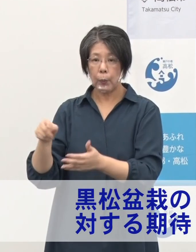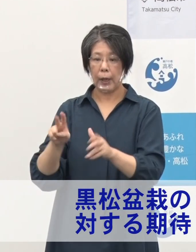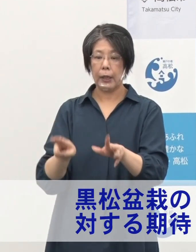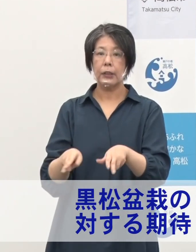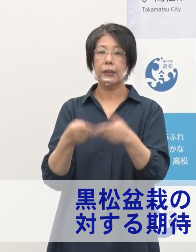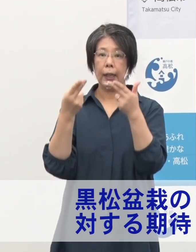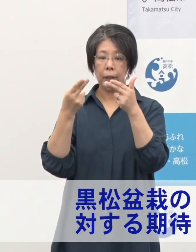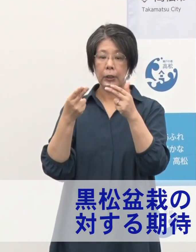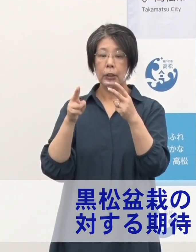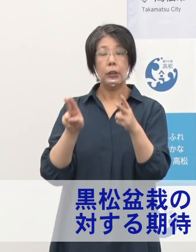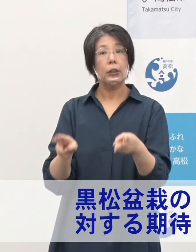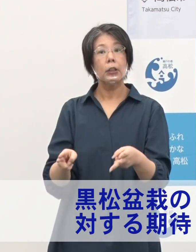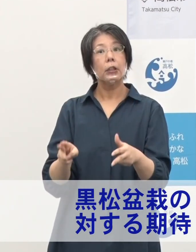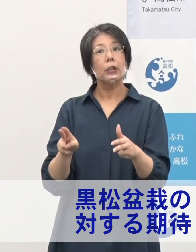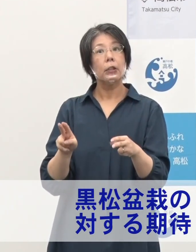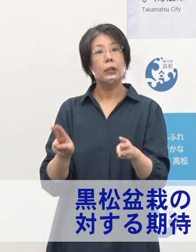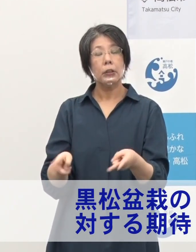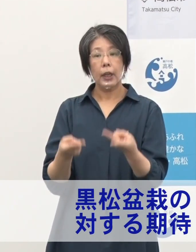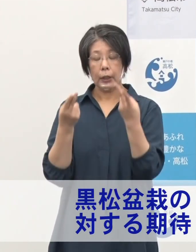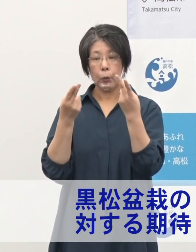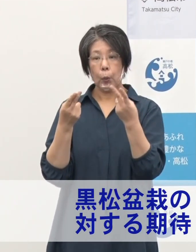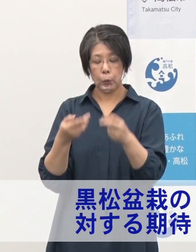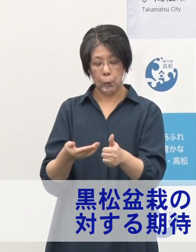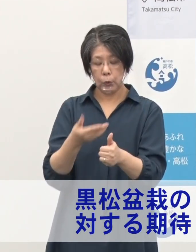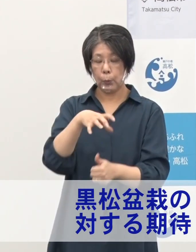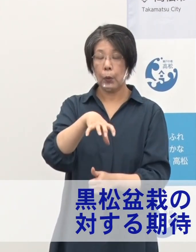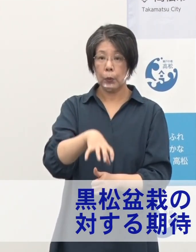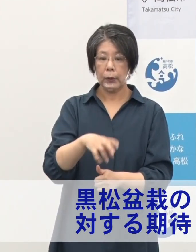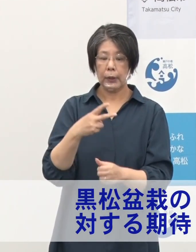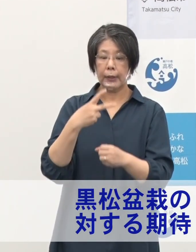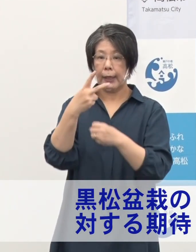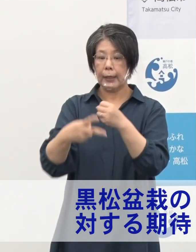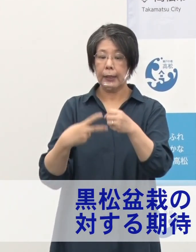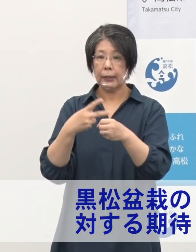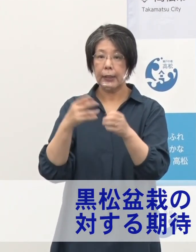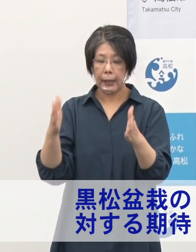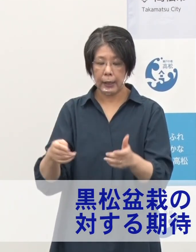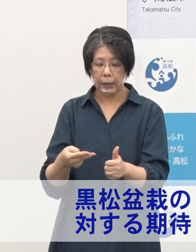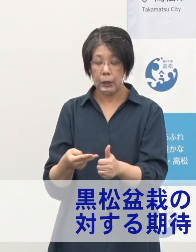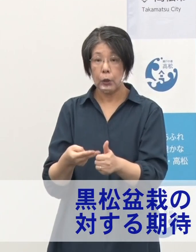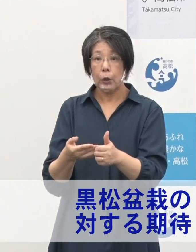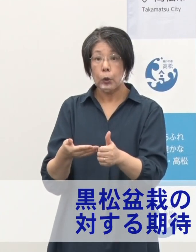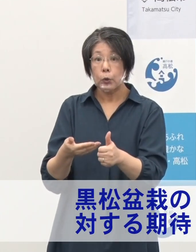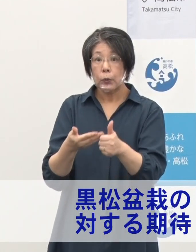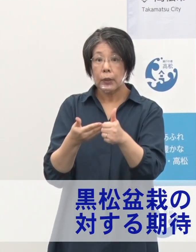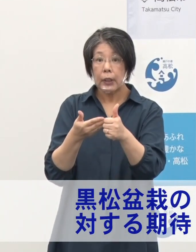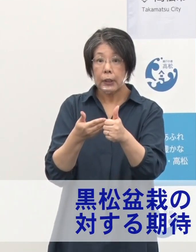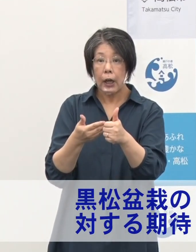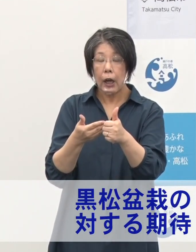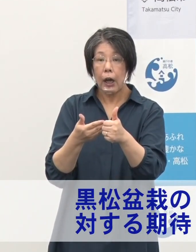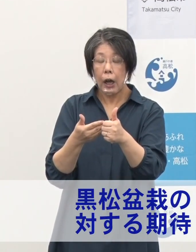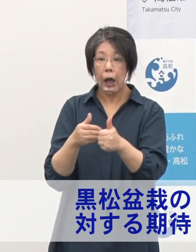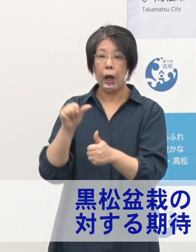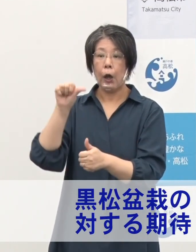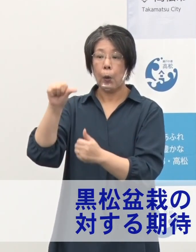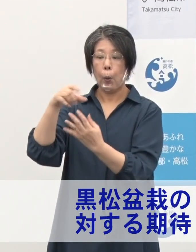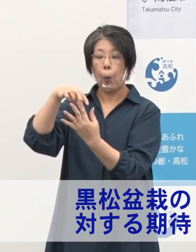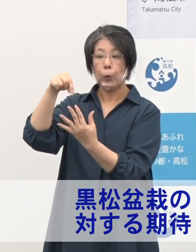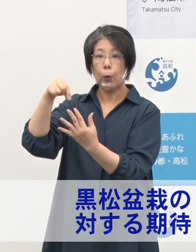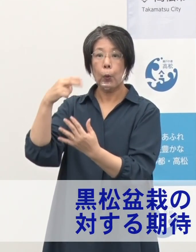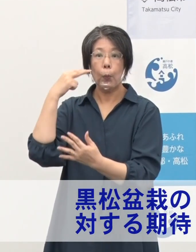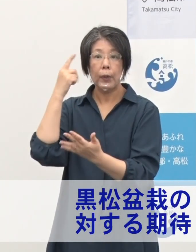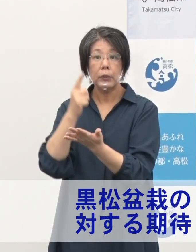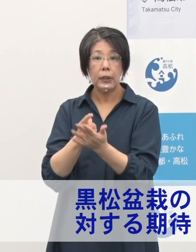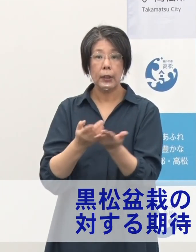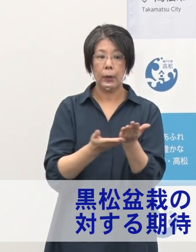ルールを守って2年間栽培をし続けてやっと輸出できるということですのですぐにクロマツがあの10月1日